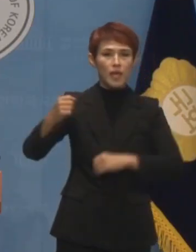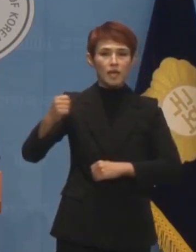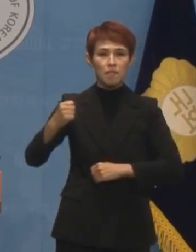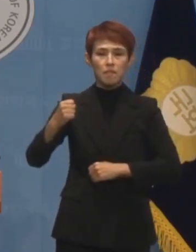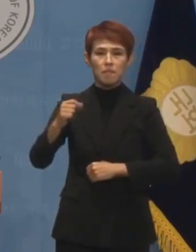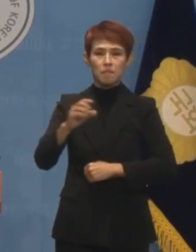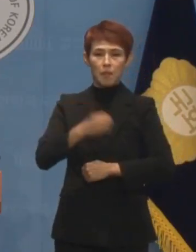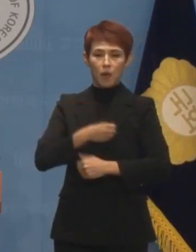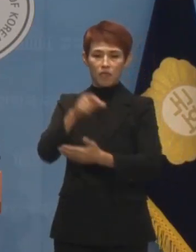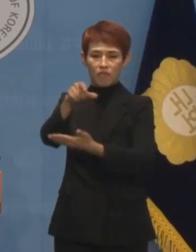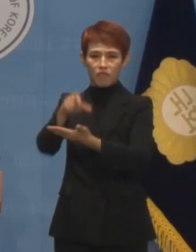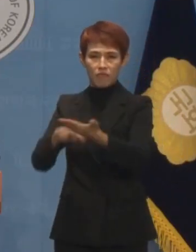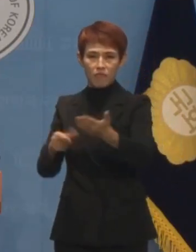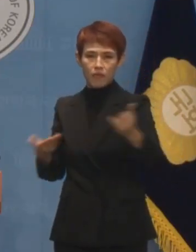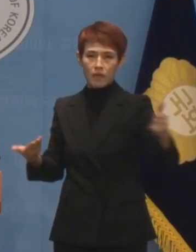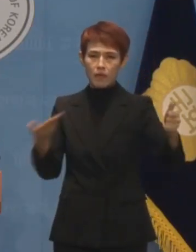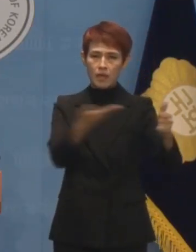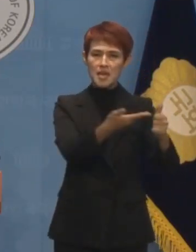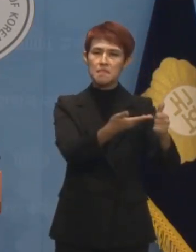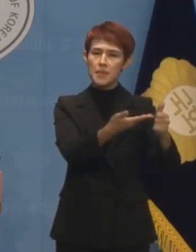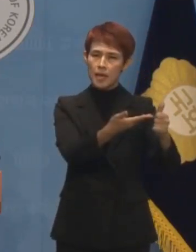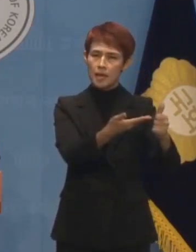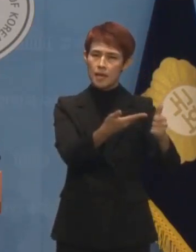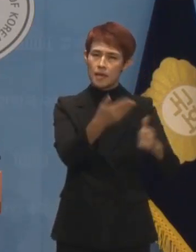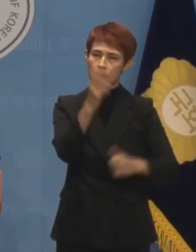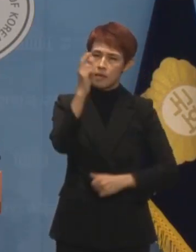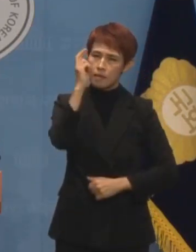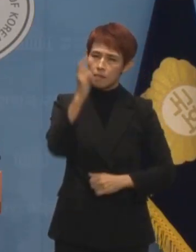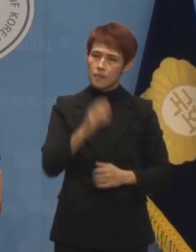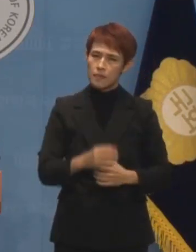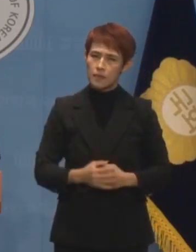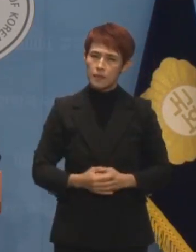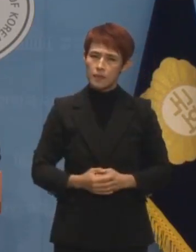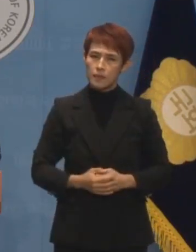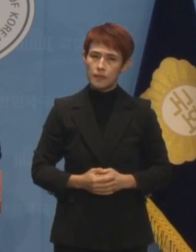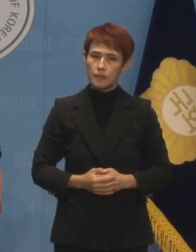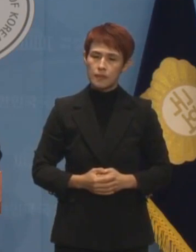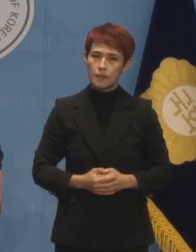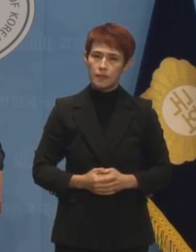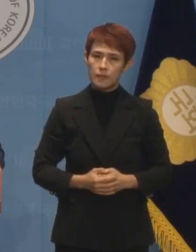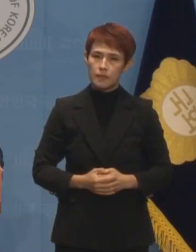고스란히 넘어간 것은 우연이라고 치부할 수 없습니다.